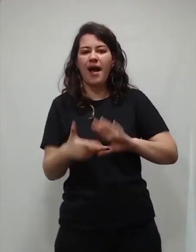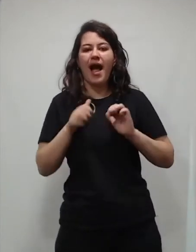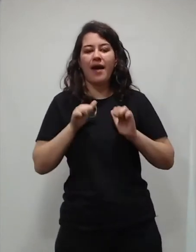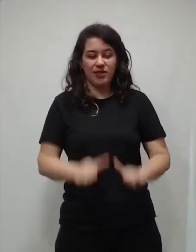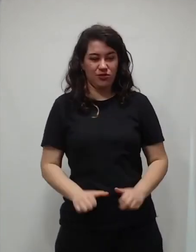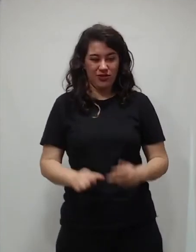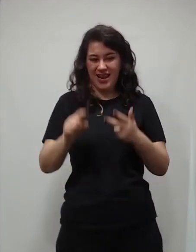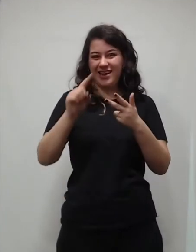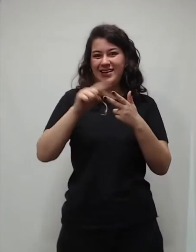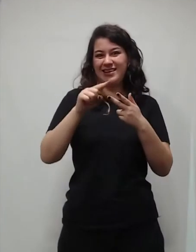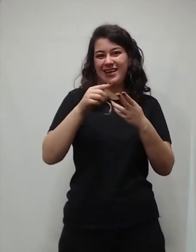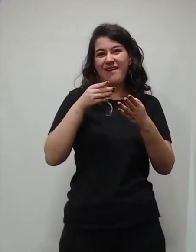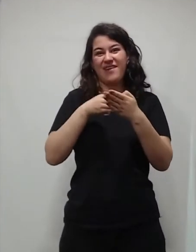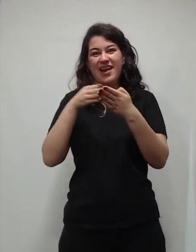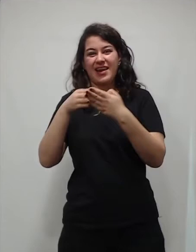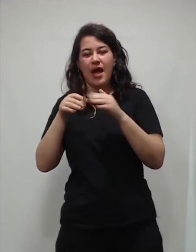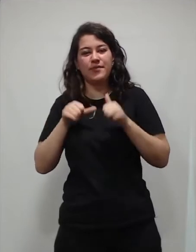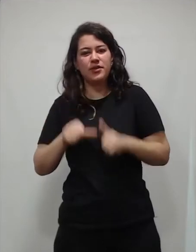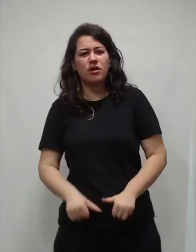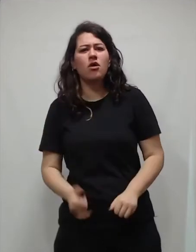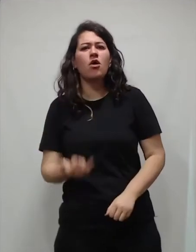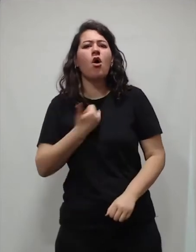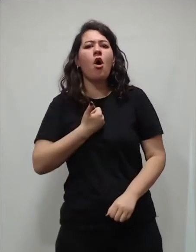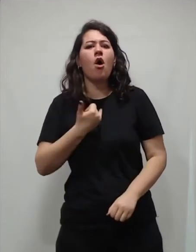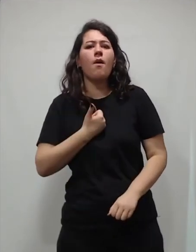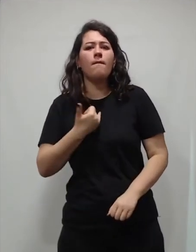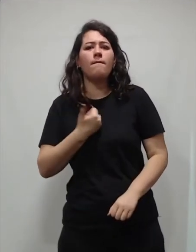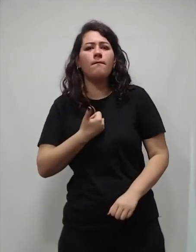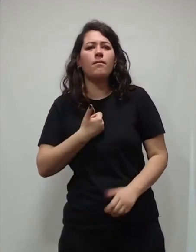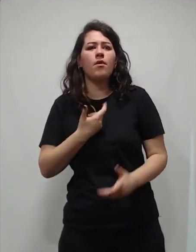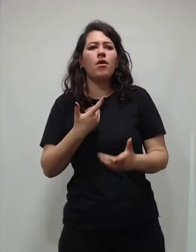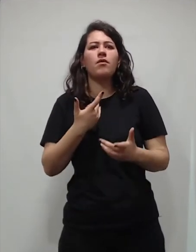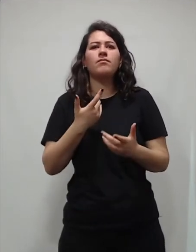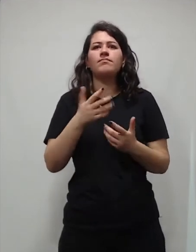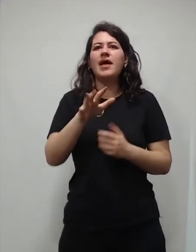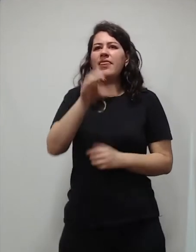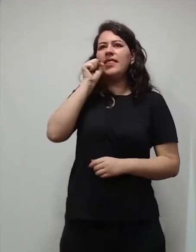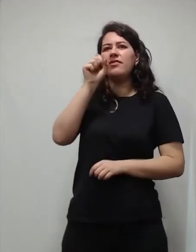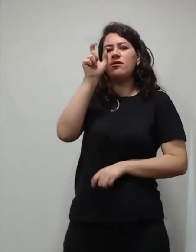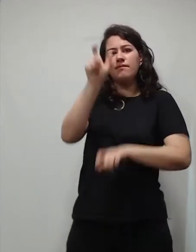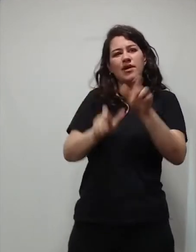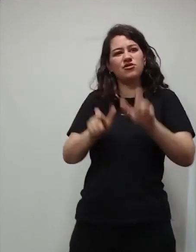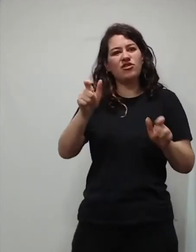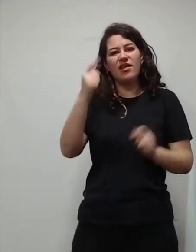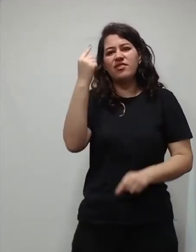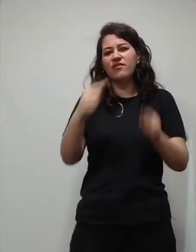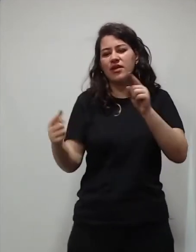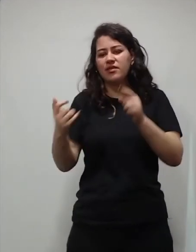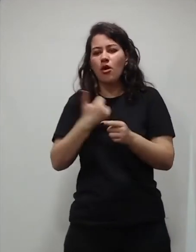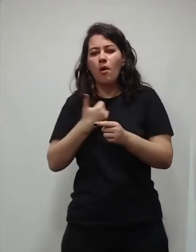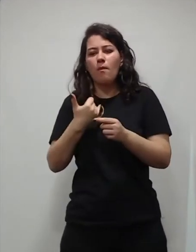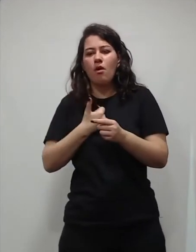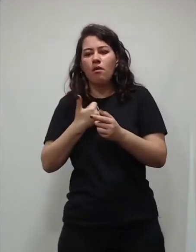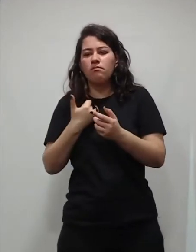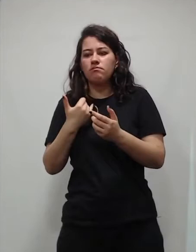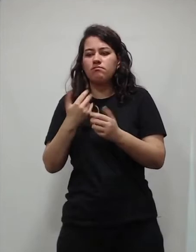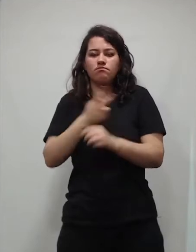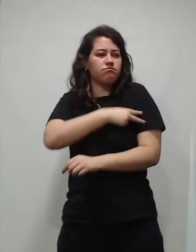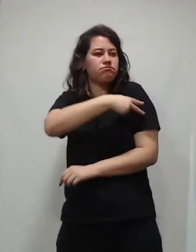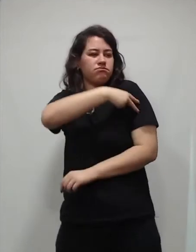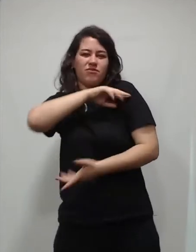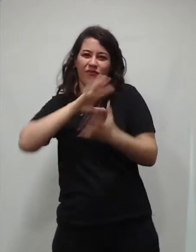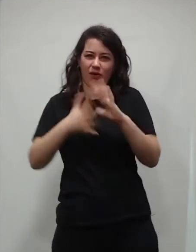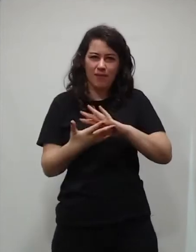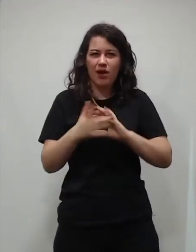actitudinal. ¿Cómo configuro al otro o a la otra? ¿En qué lugar la ponen? No